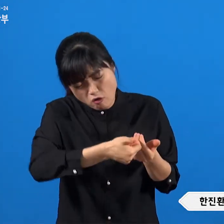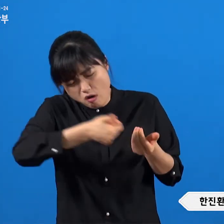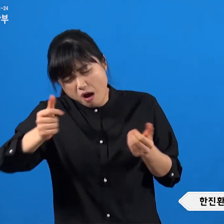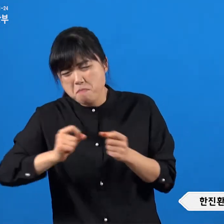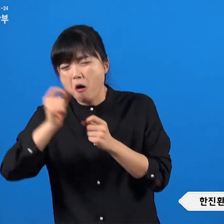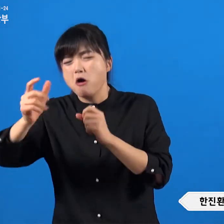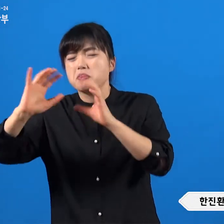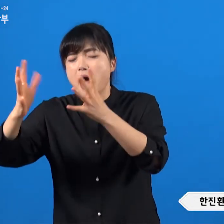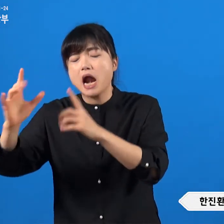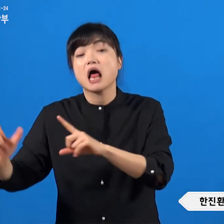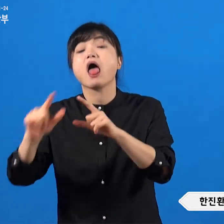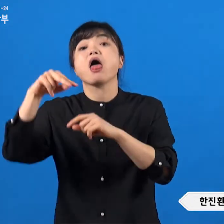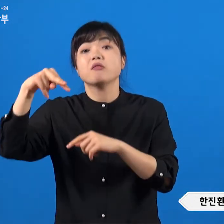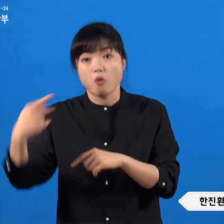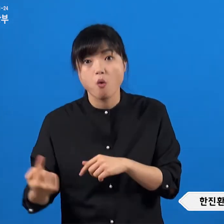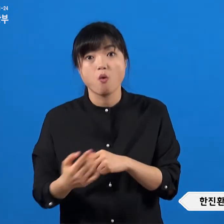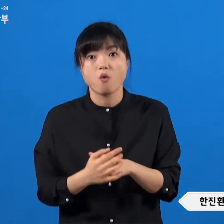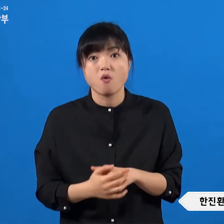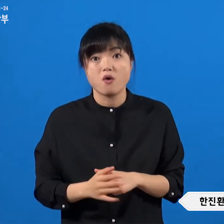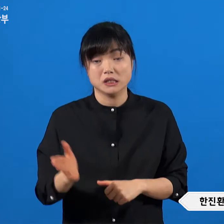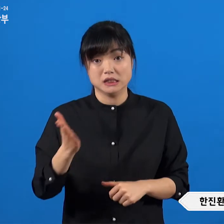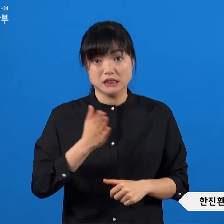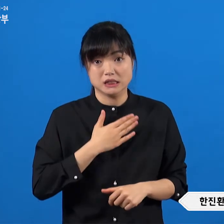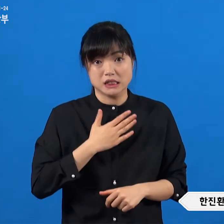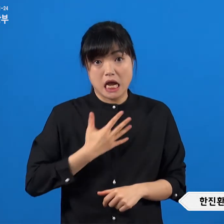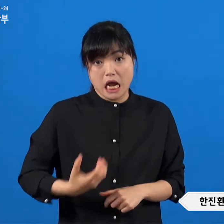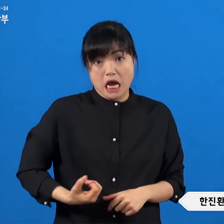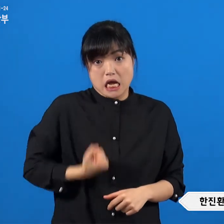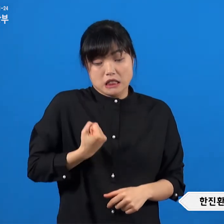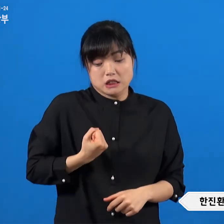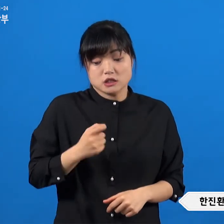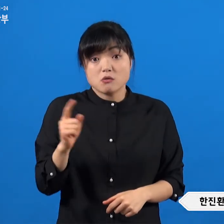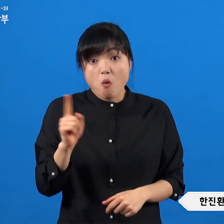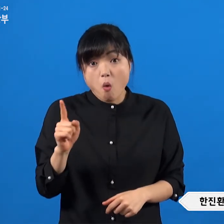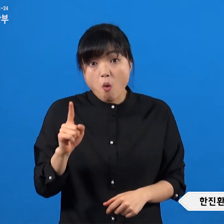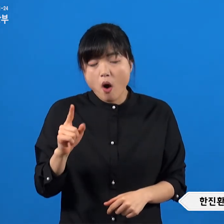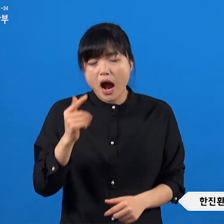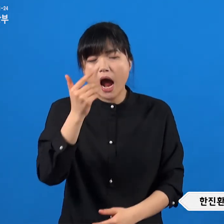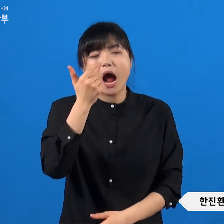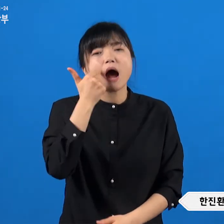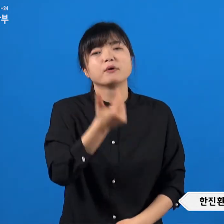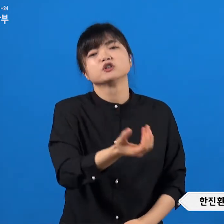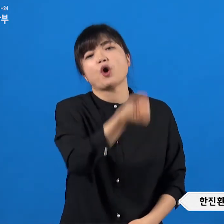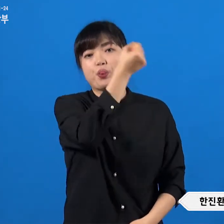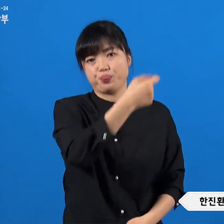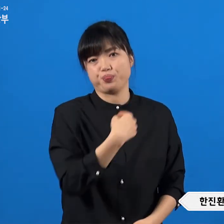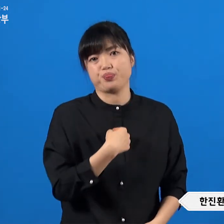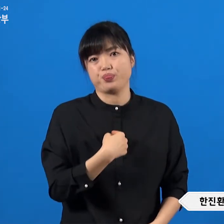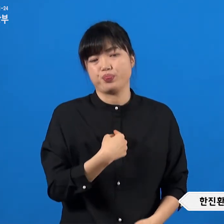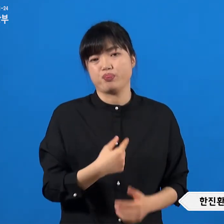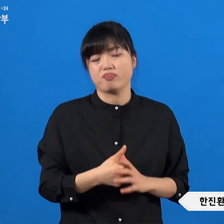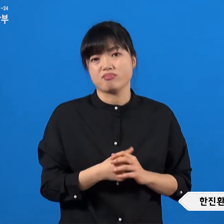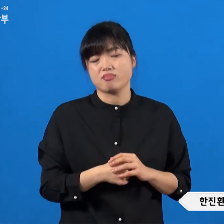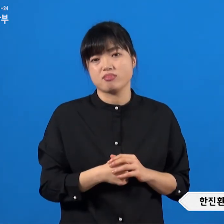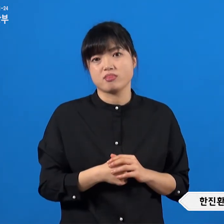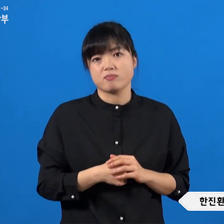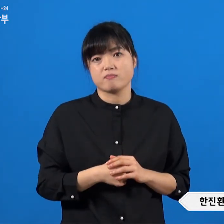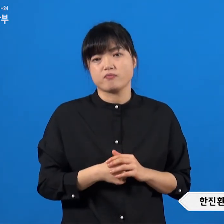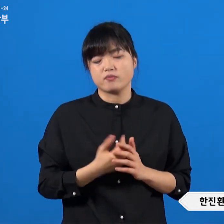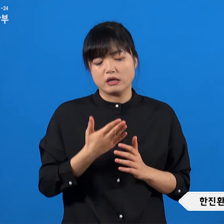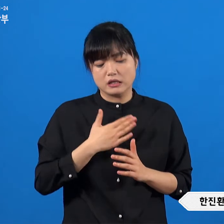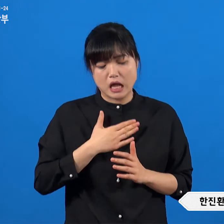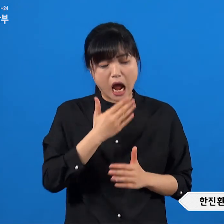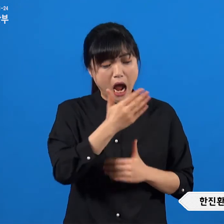가서 살아도 자기가 가지고 있는 것은 다 아버지의 것이었습니다. 나 이제